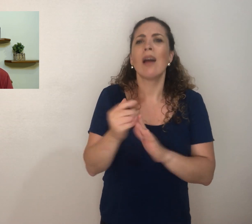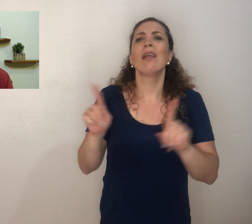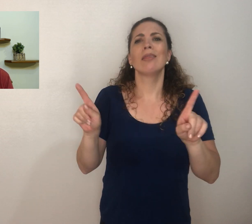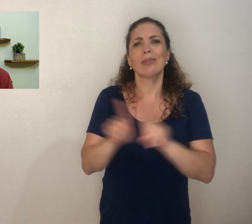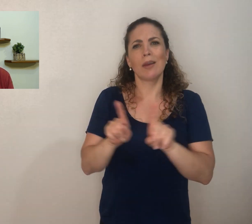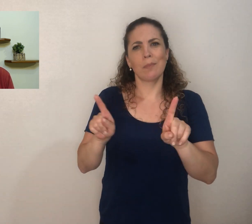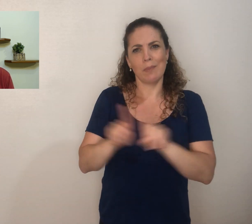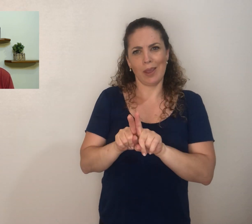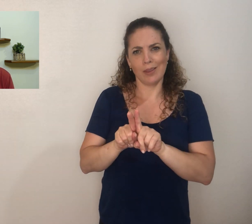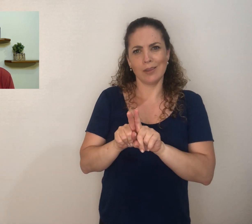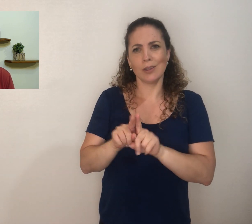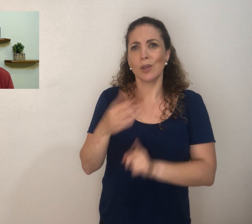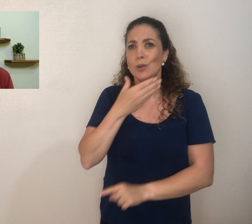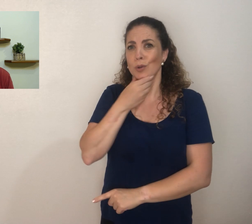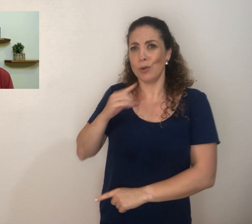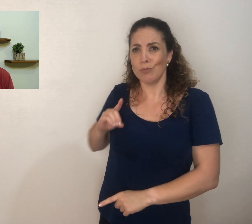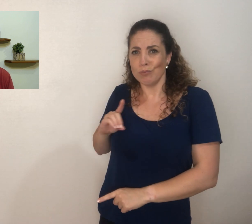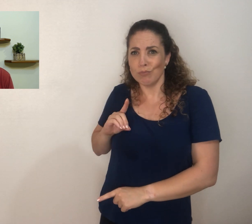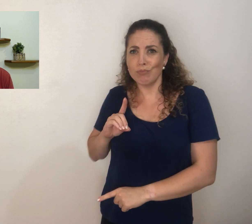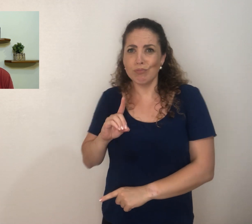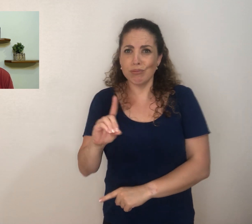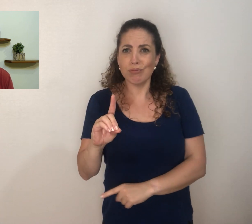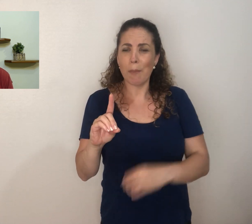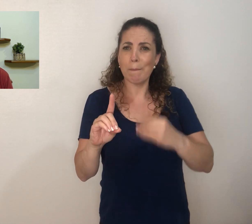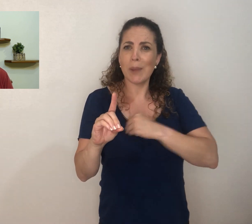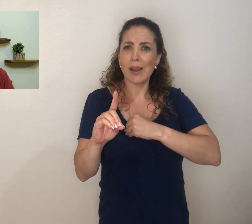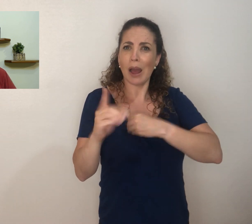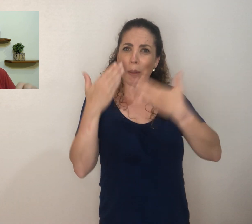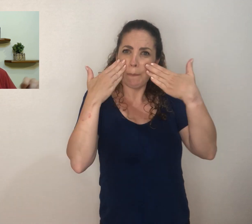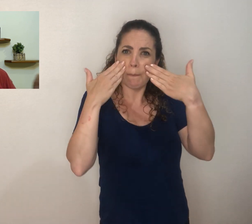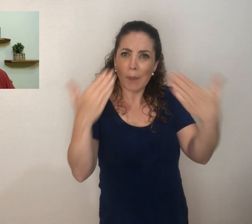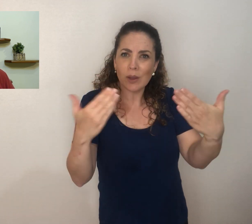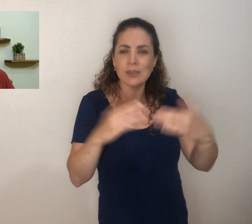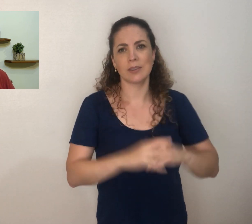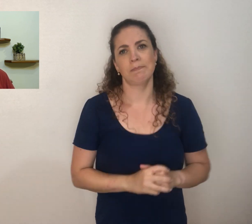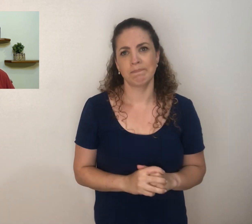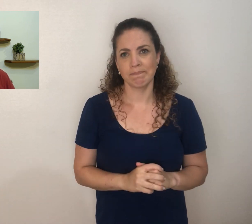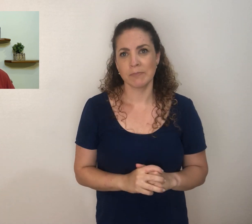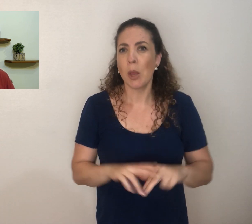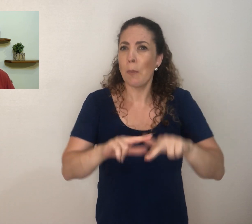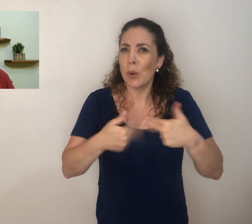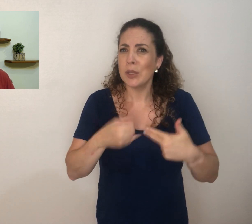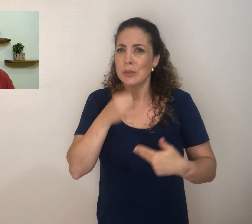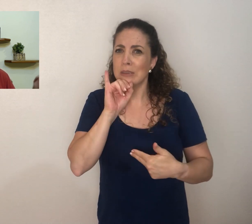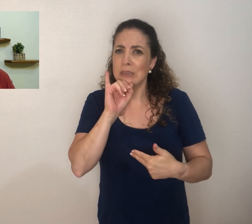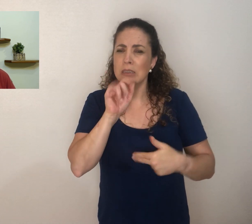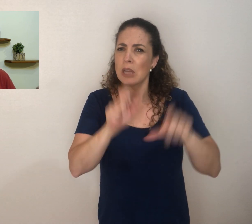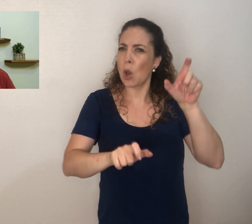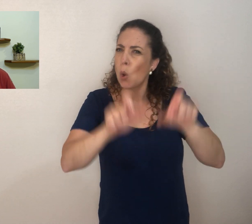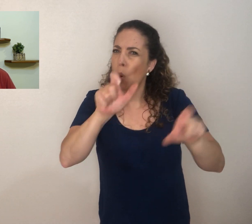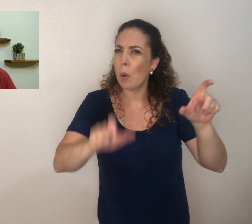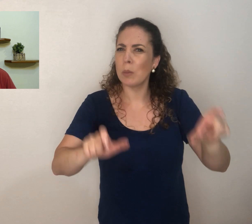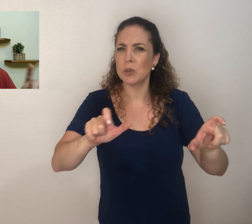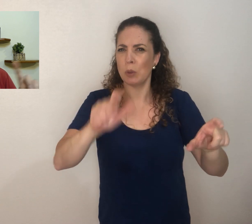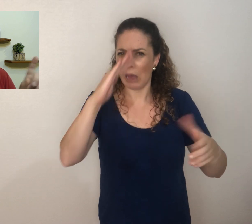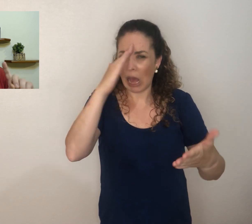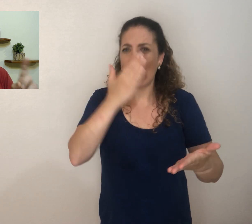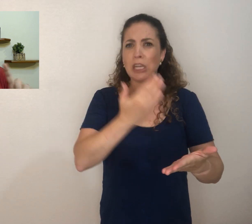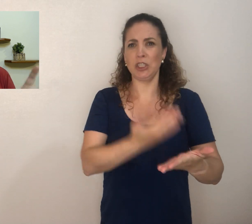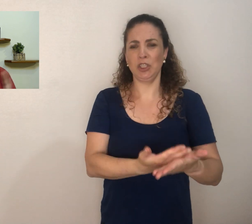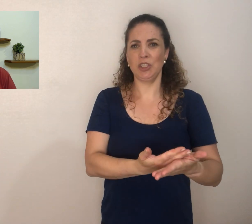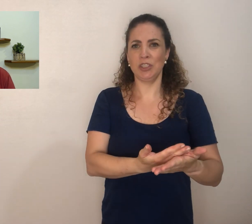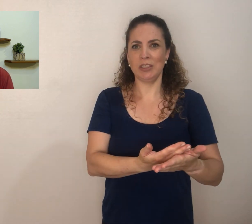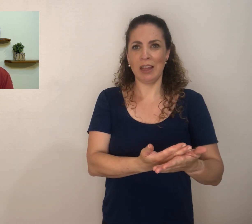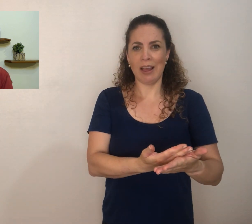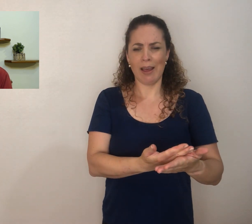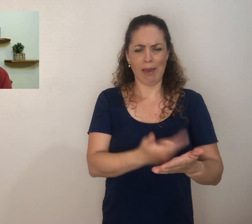isso depois, mas os que creem em um arrebatamento antes da manifestação do anticristo e creem que não